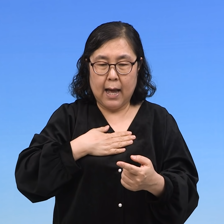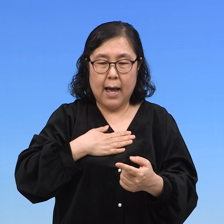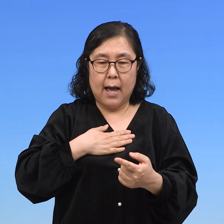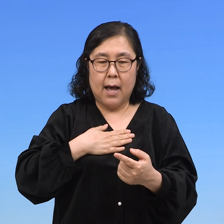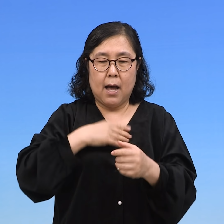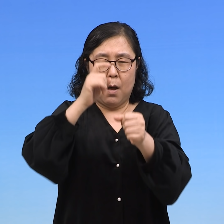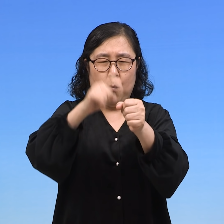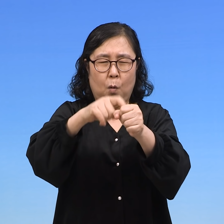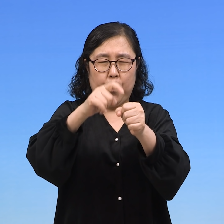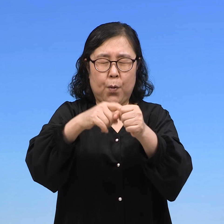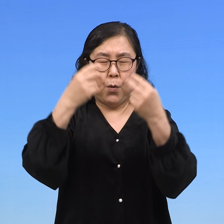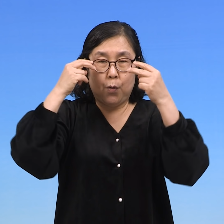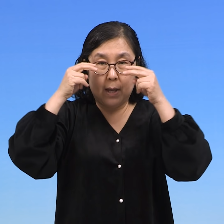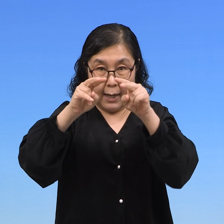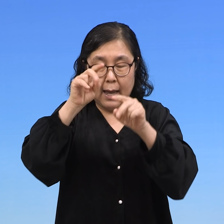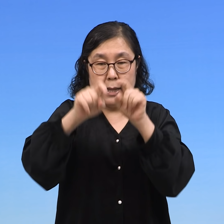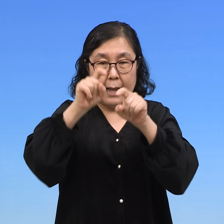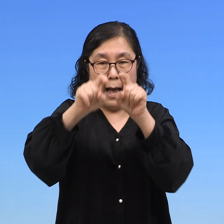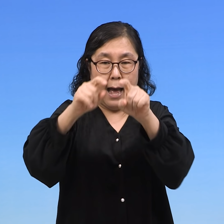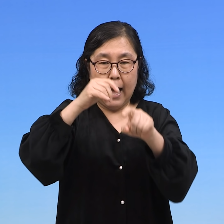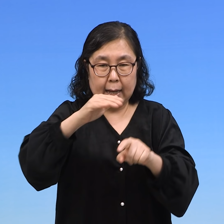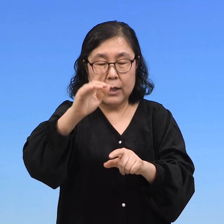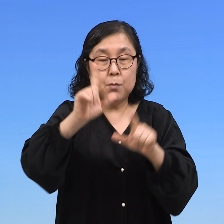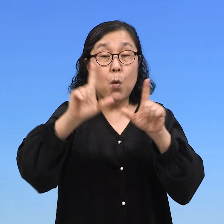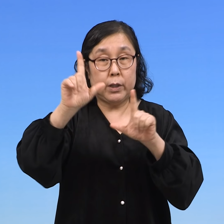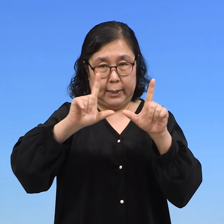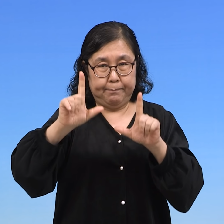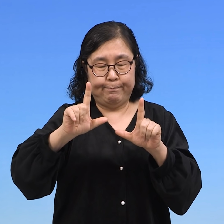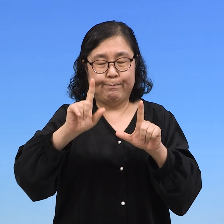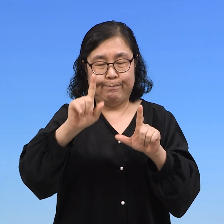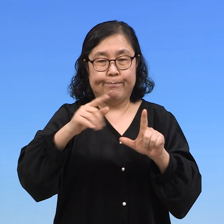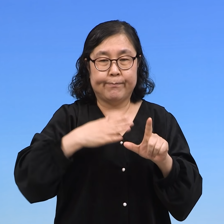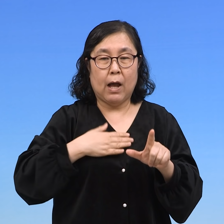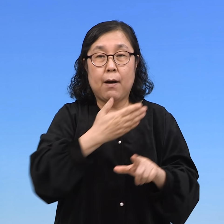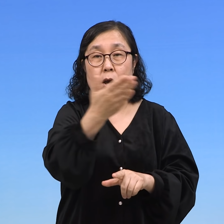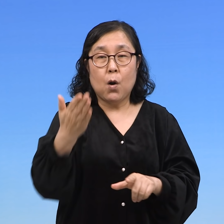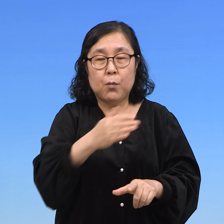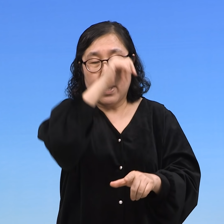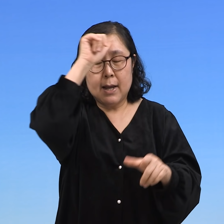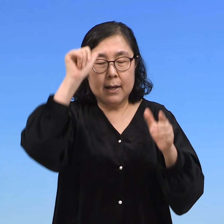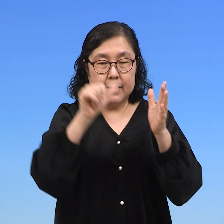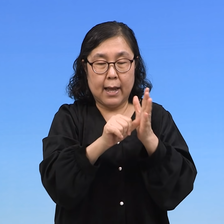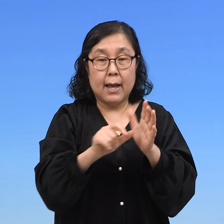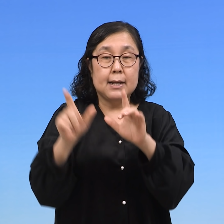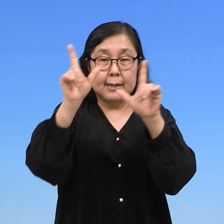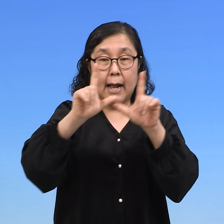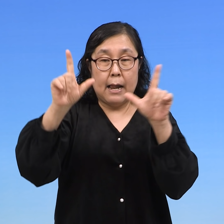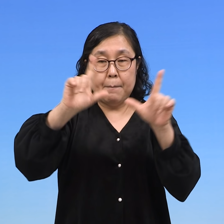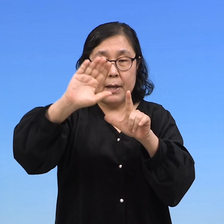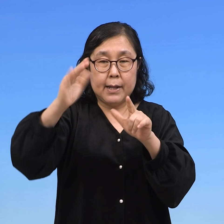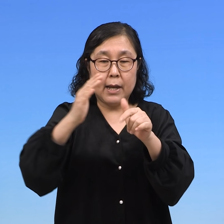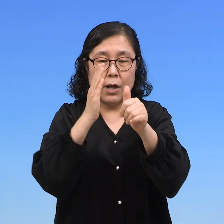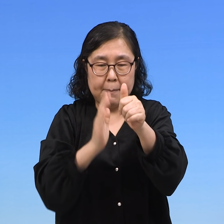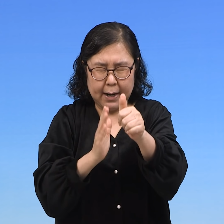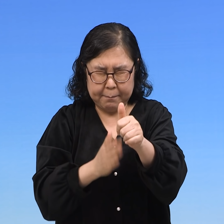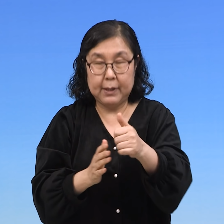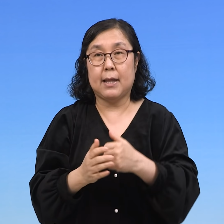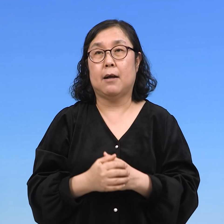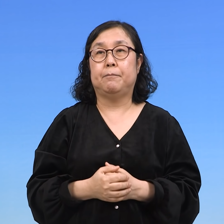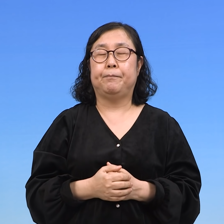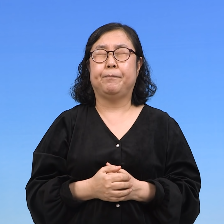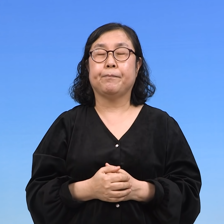인생 이게 저와 여러분의 인생이 되시기를 바랍니다 이게 오늘 본문에서 제가 주님을 뵈면서 감동하는